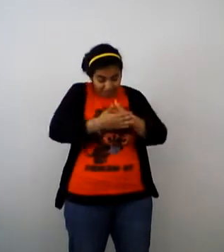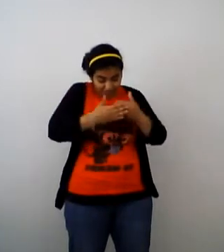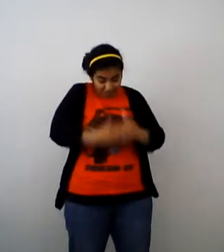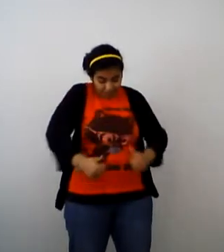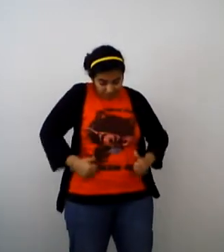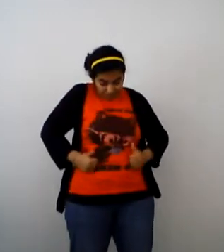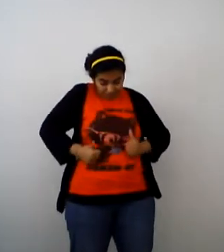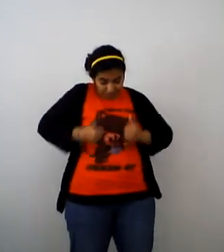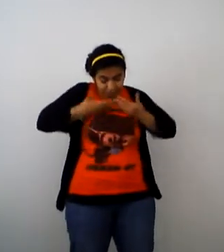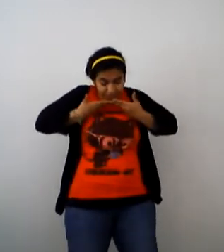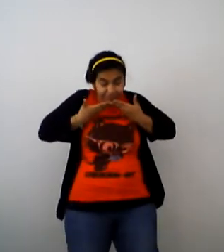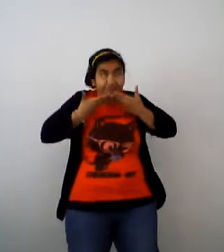Dios.